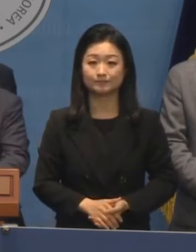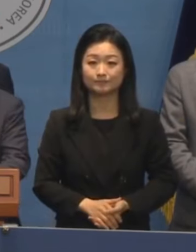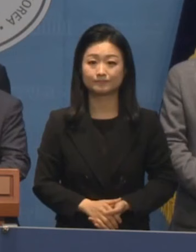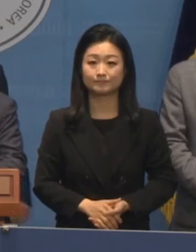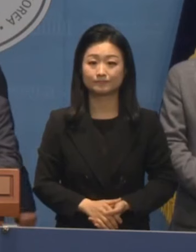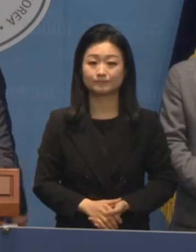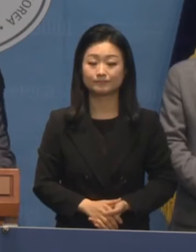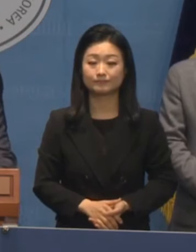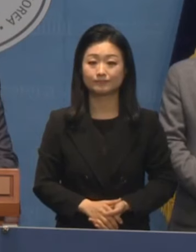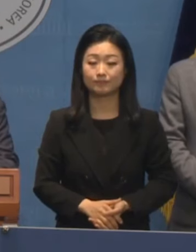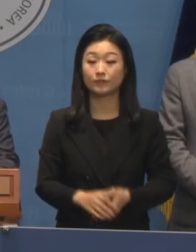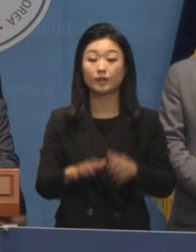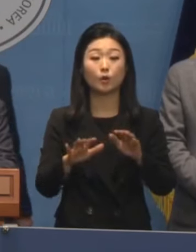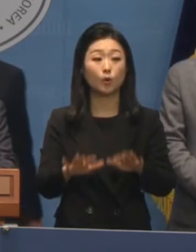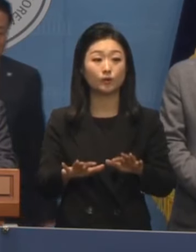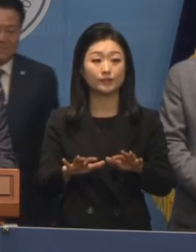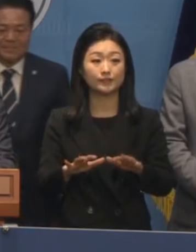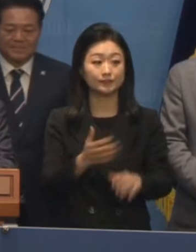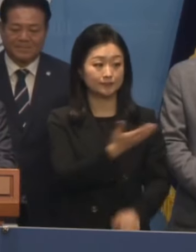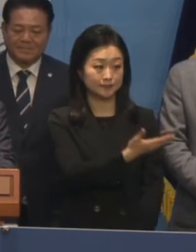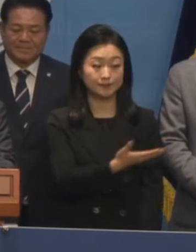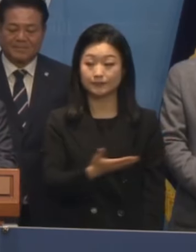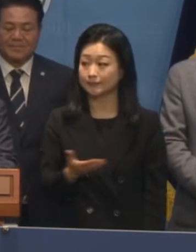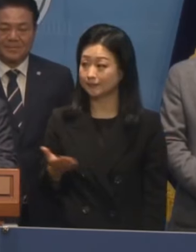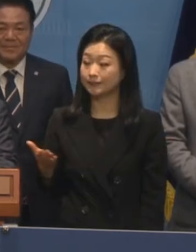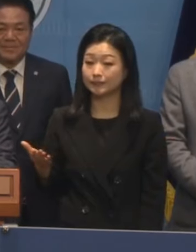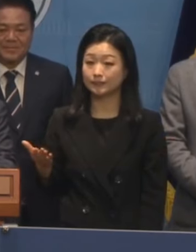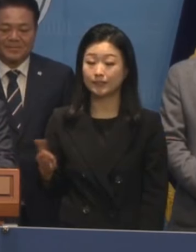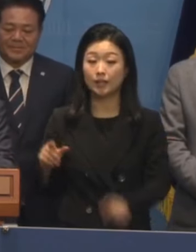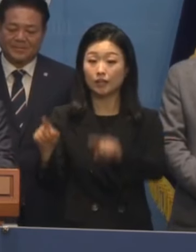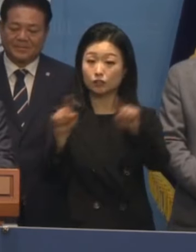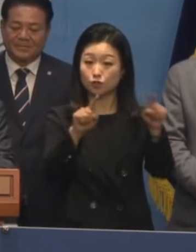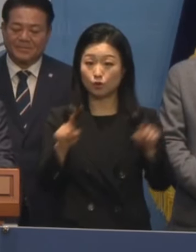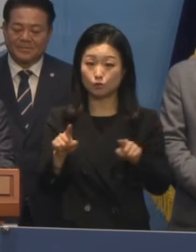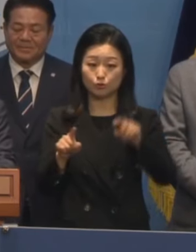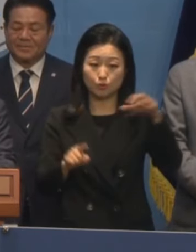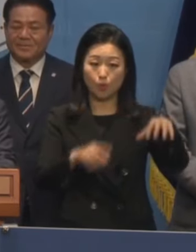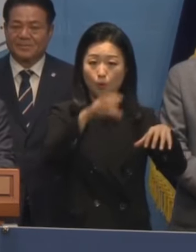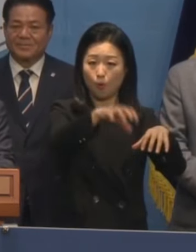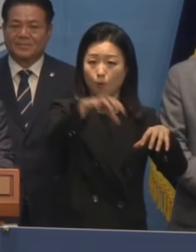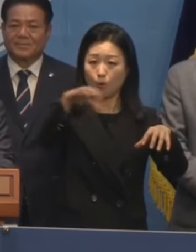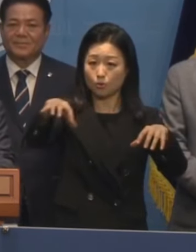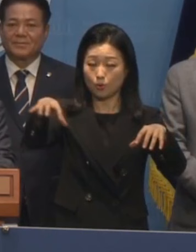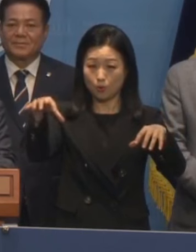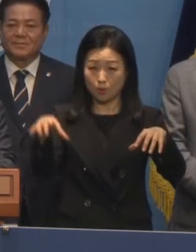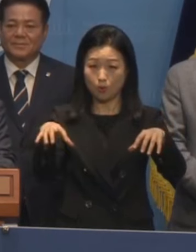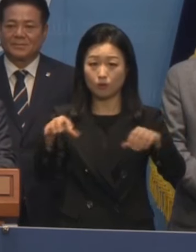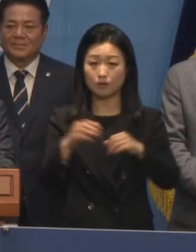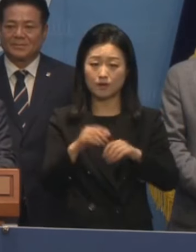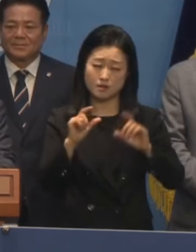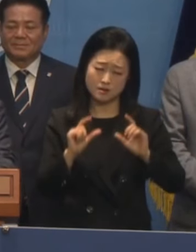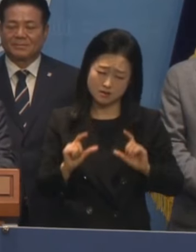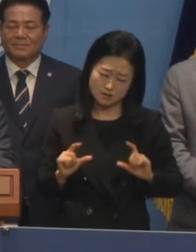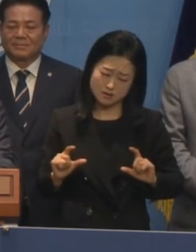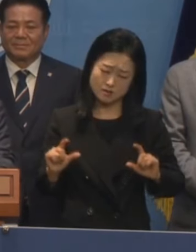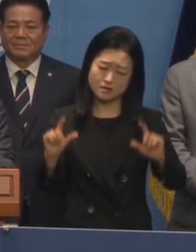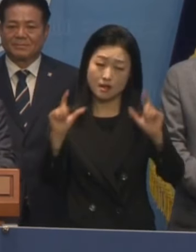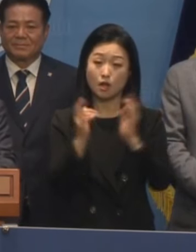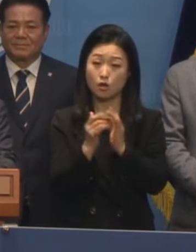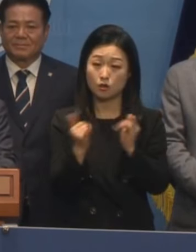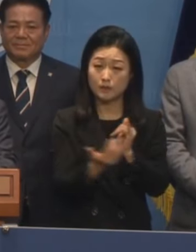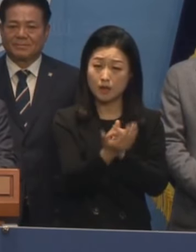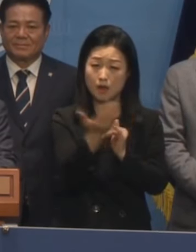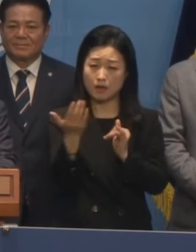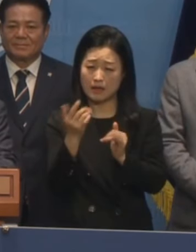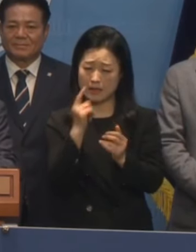있습니다 오늘이 자리에 함께한 우리는 전국 각 지역에서 아침부터 저녁까지 국민들의